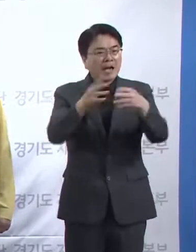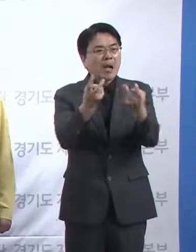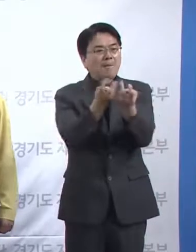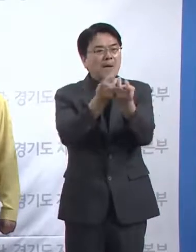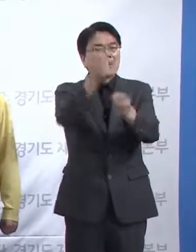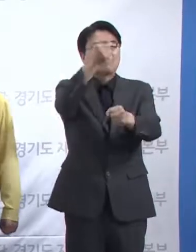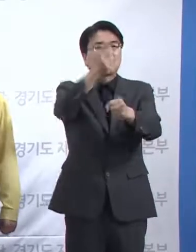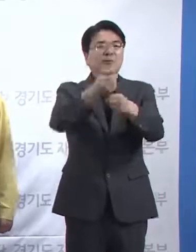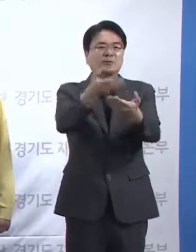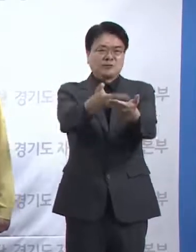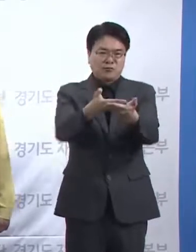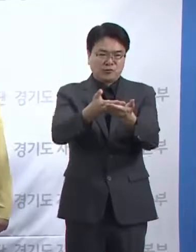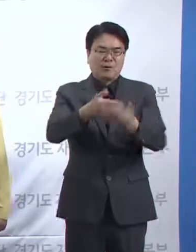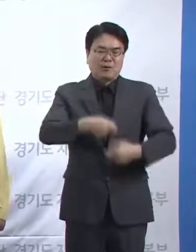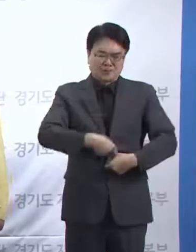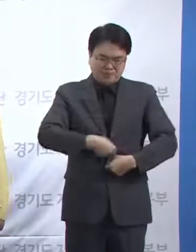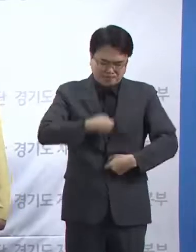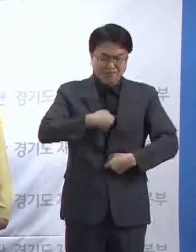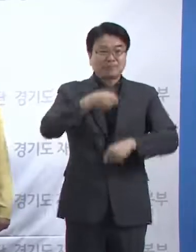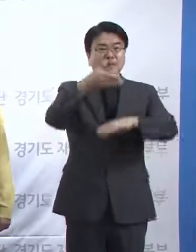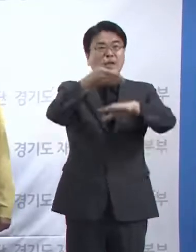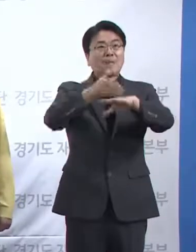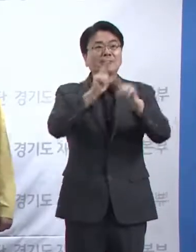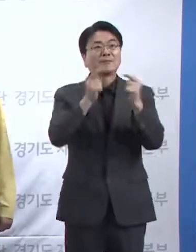만들어 주시는 거 진심으로 감사드립니다.